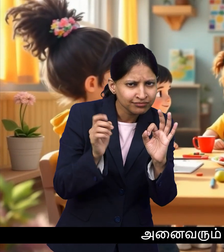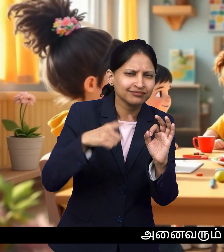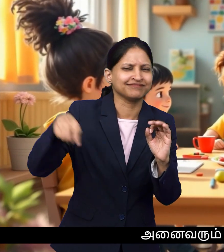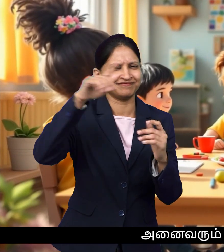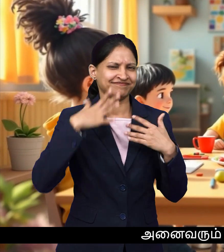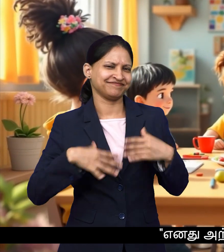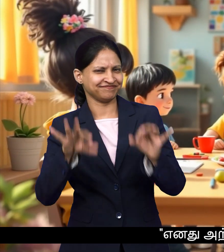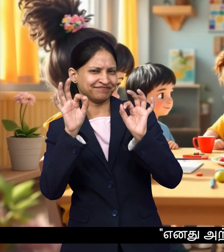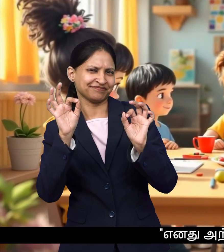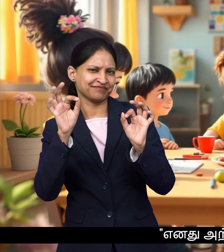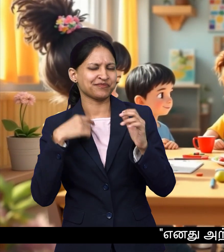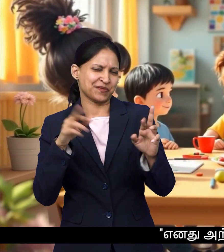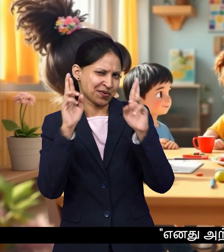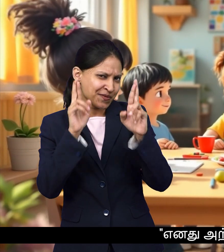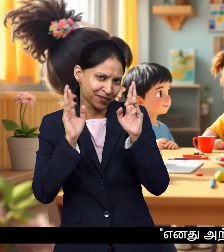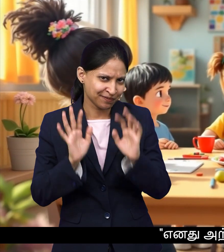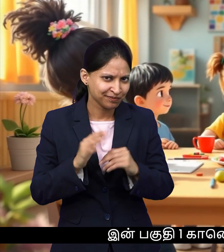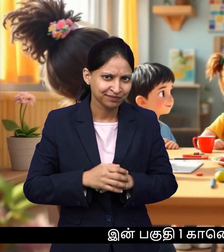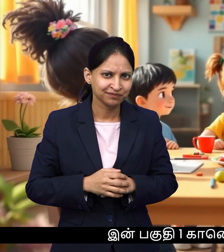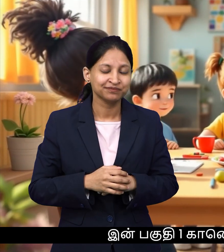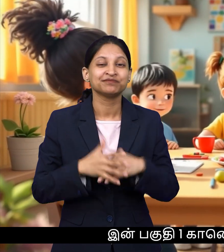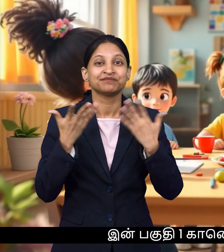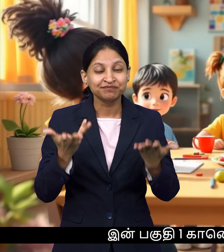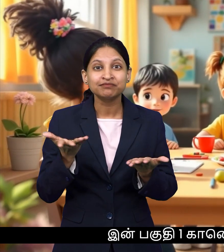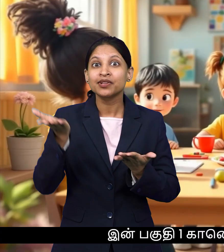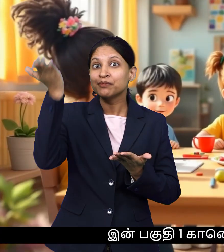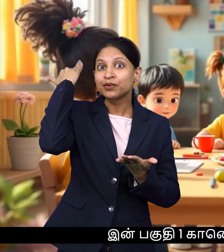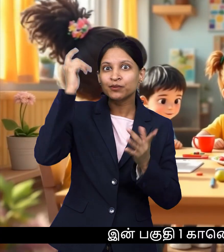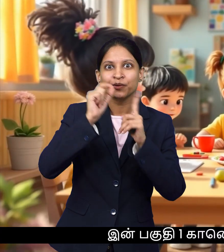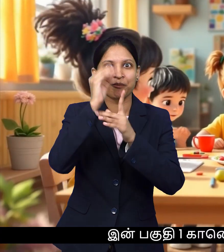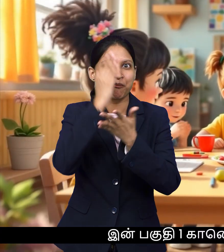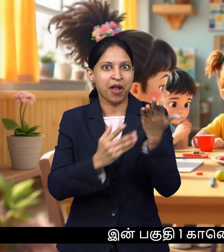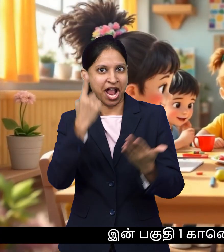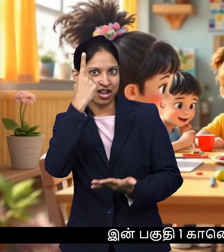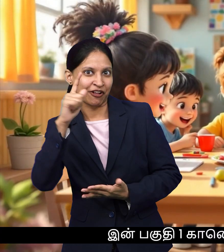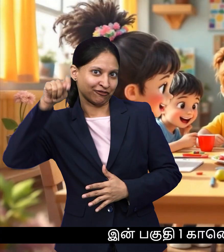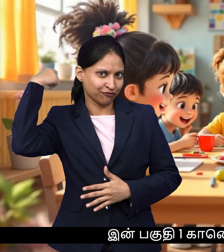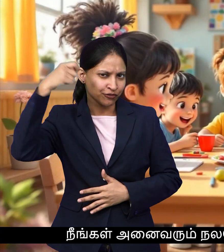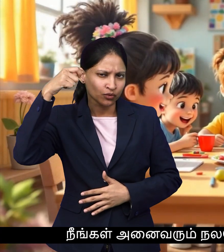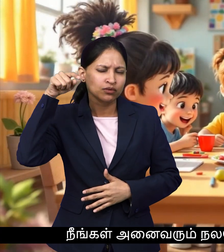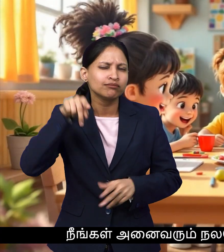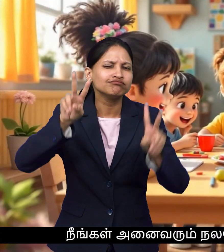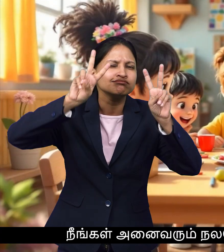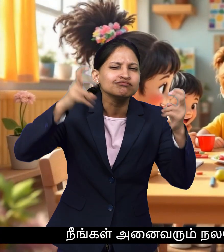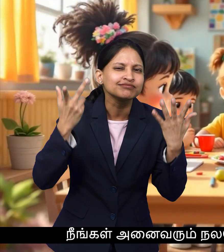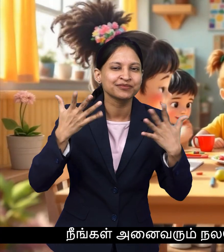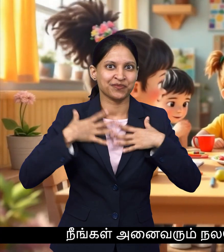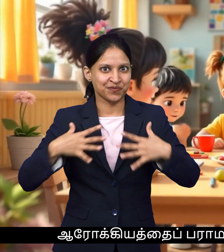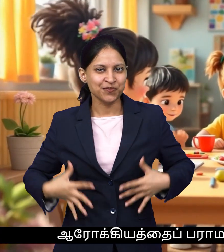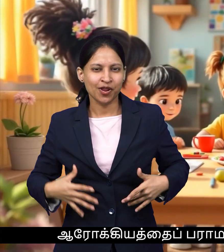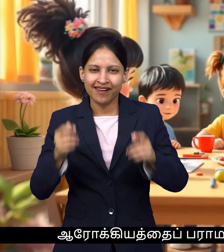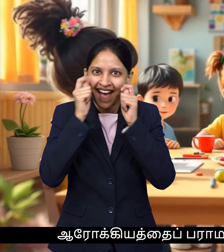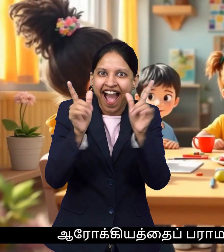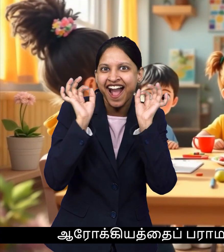நன்றாக இருப்பீர்கள் என்று நம்புகிறேன். எனது அற்புதமான உடலின் பகுதி 1 காணொளியை பார்த்த பிறகு நீங்கள்